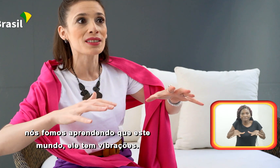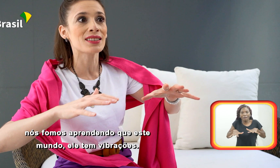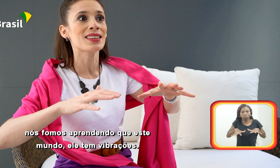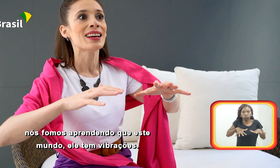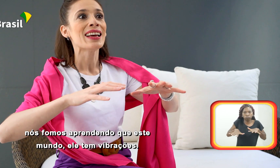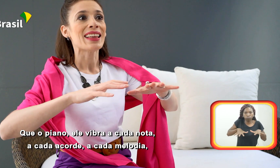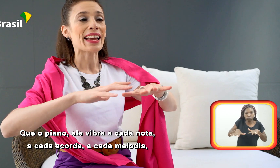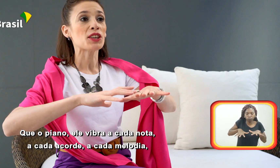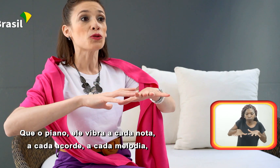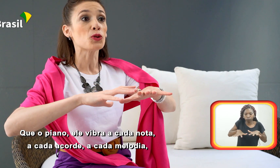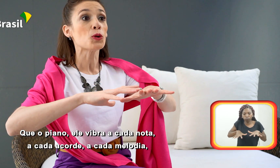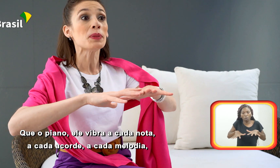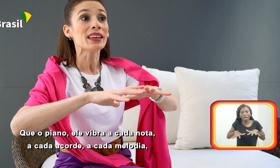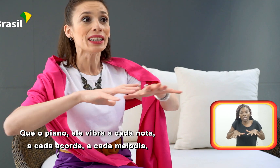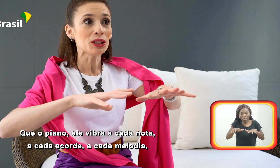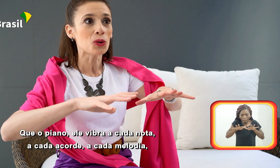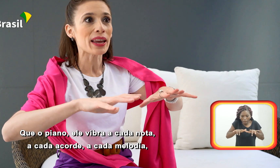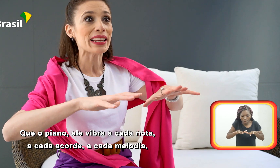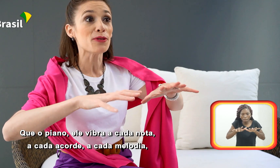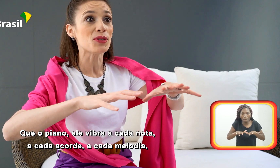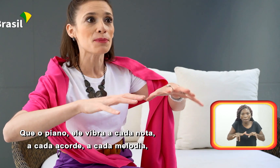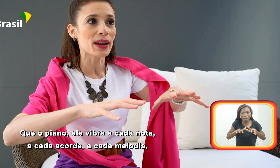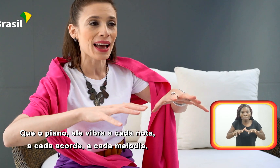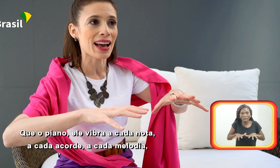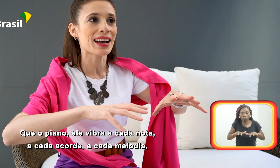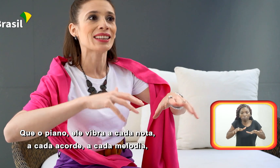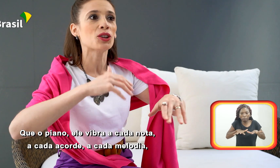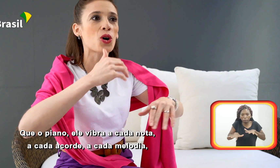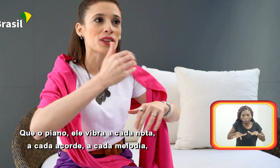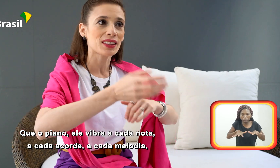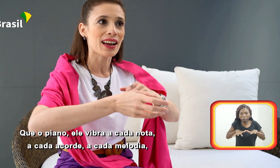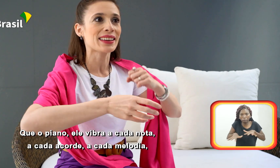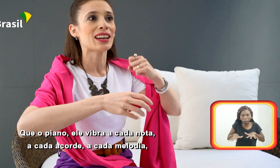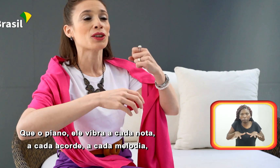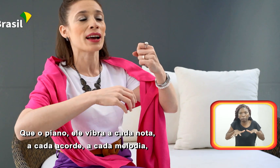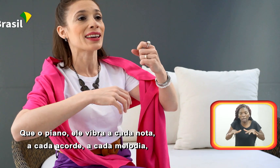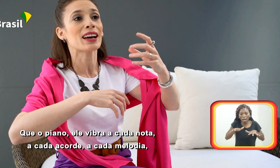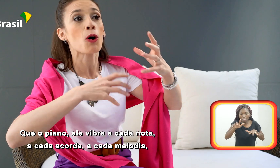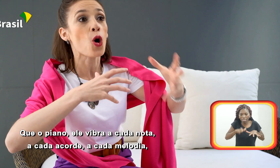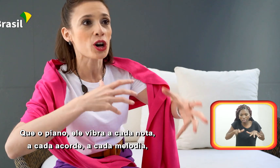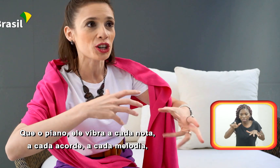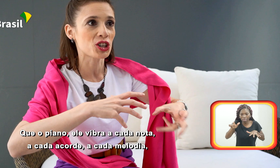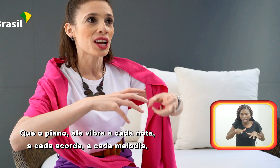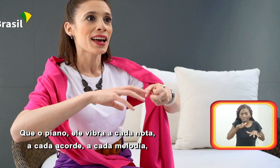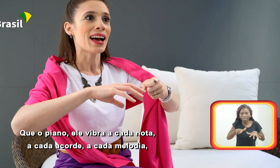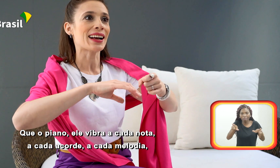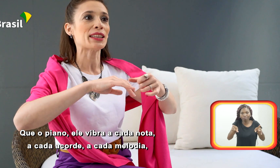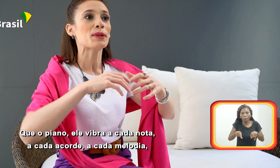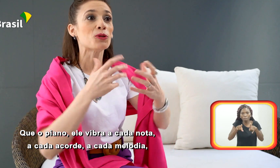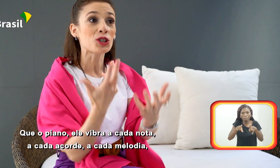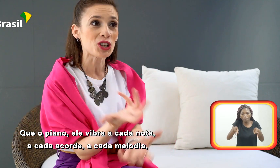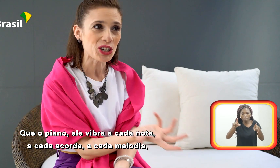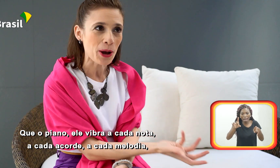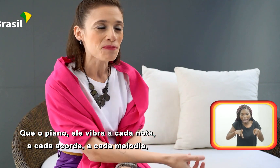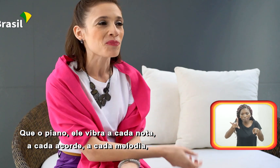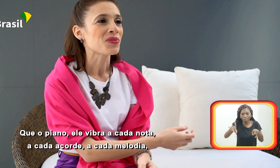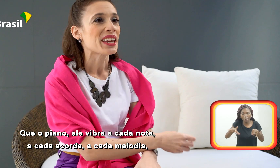vibrações, que o piano ele vibra a cada nota, a cada acorde, a cada melodia. E